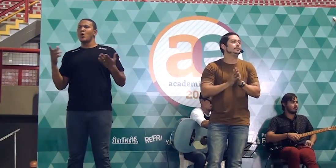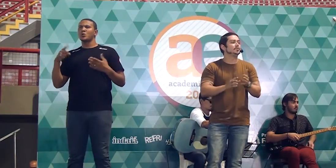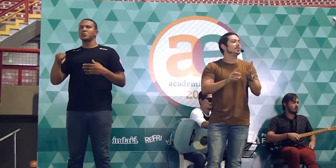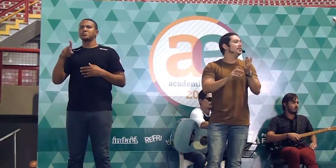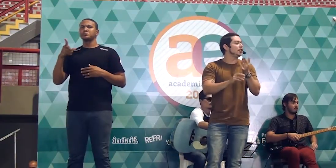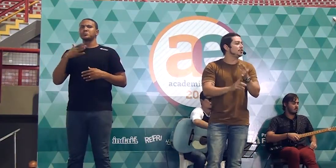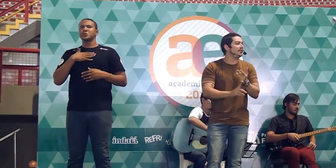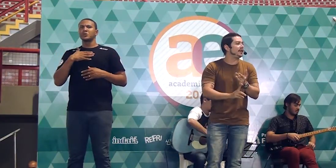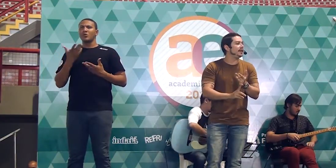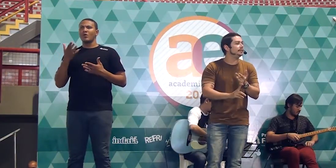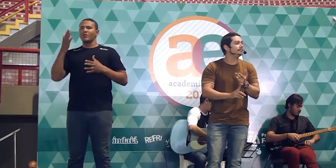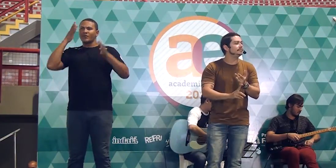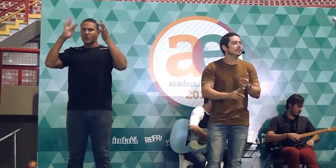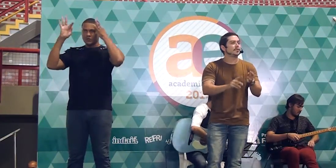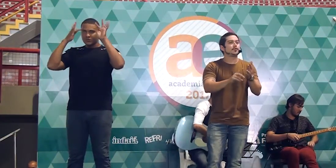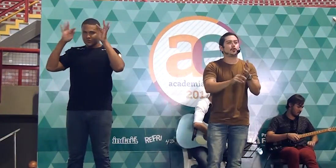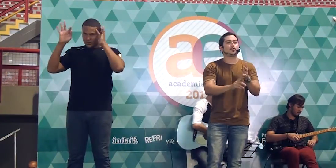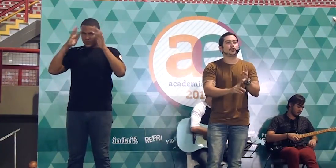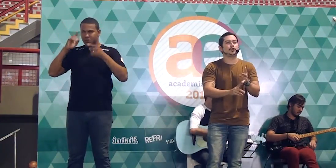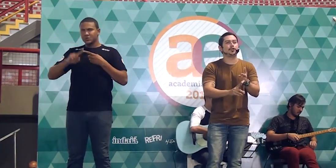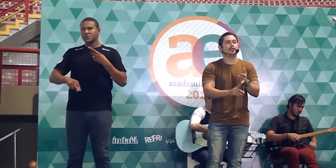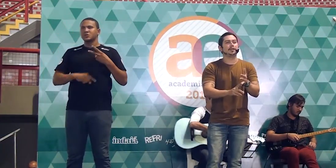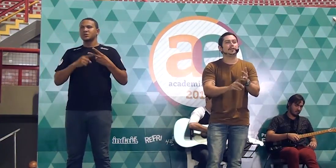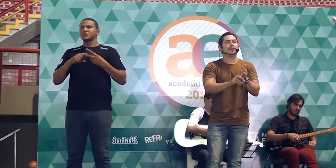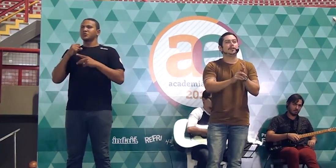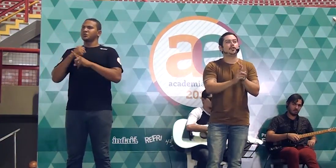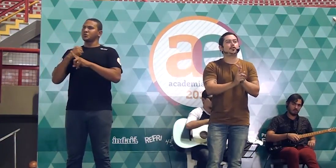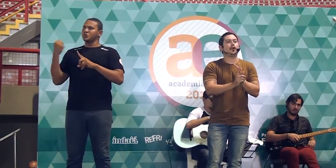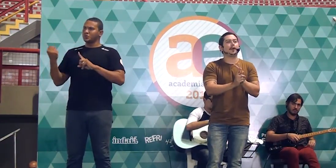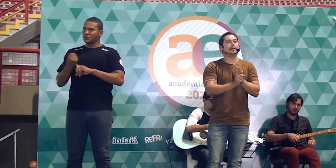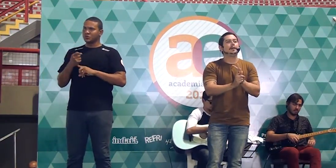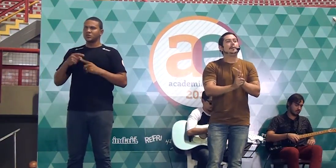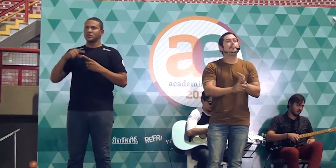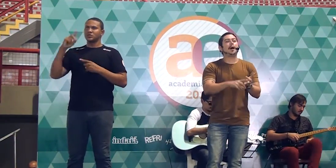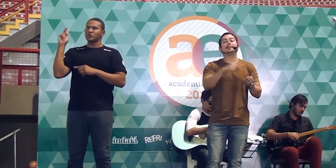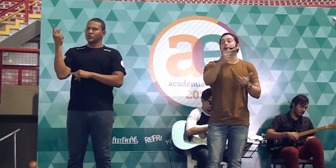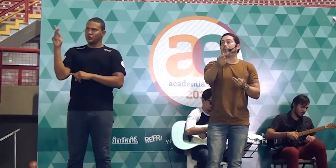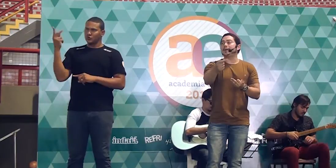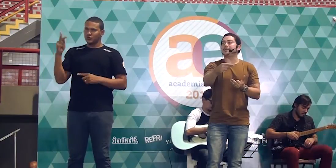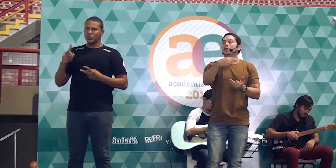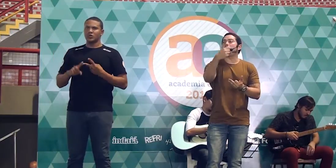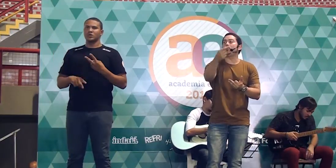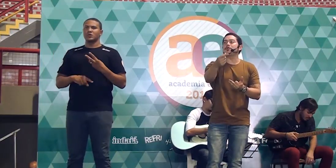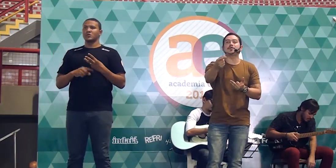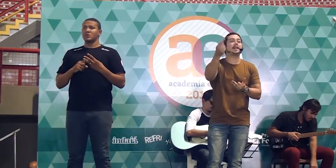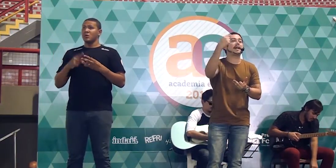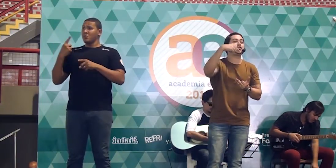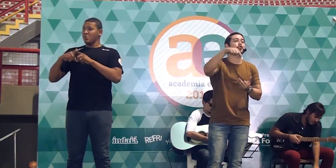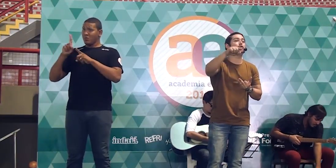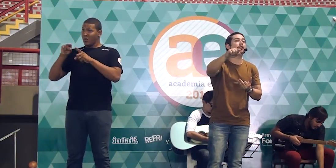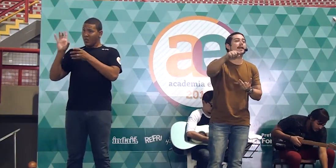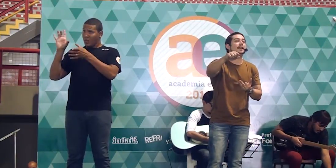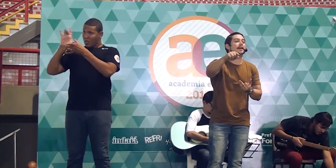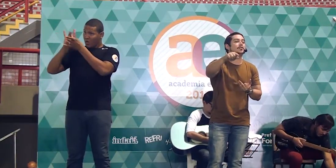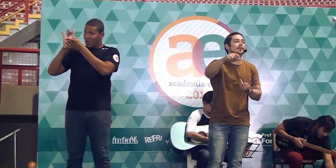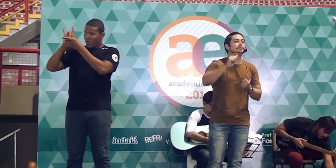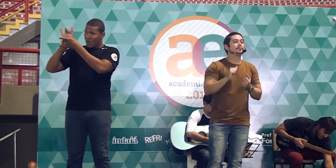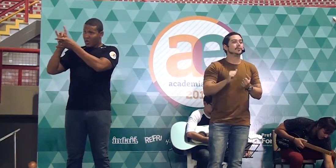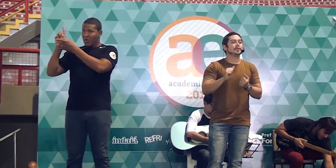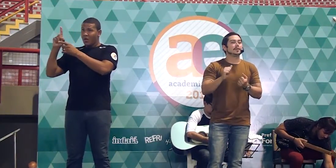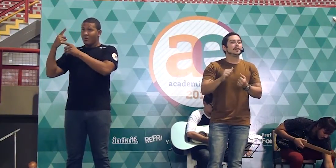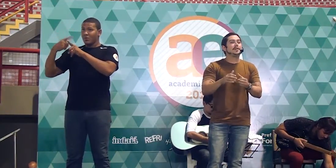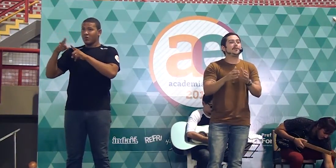interessariam? Filosofia, sociologia, história, até porque são cursos que questionam a